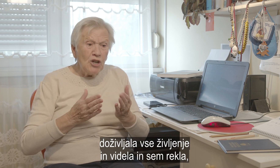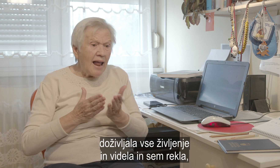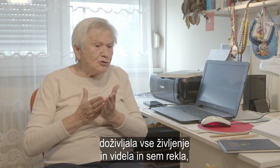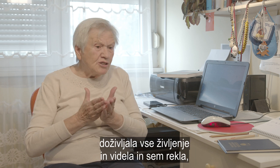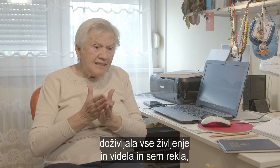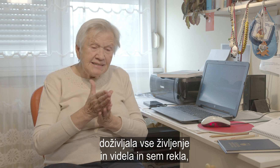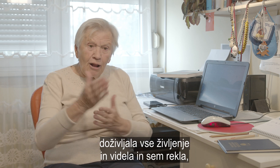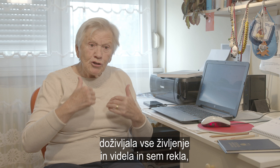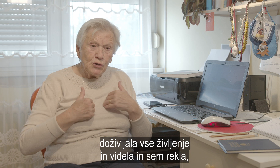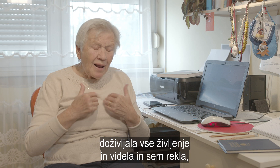pozicije.